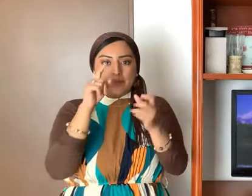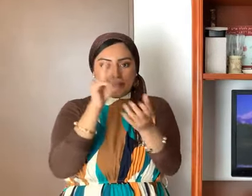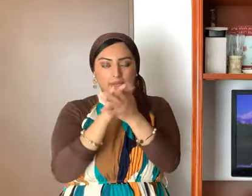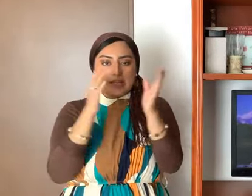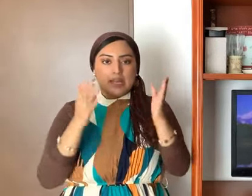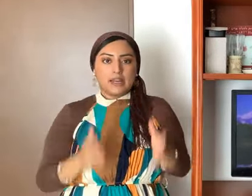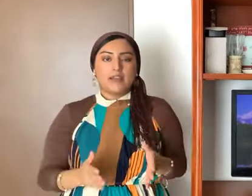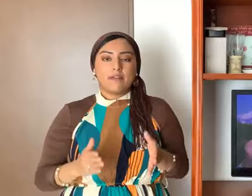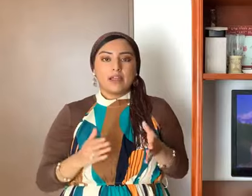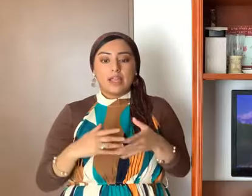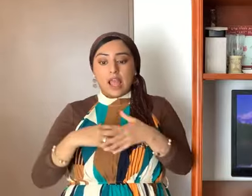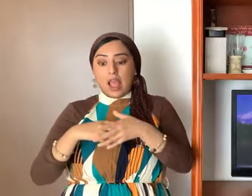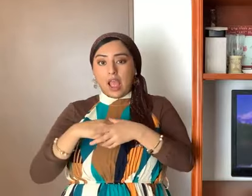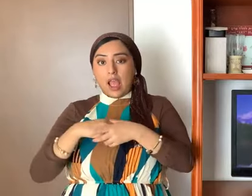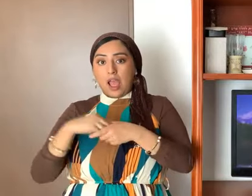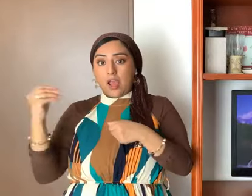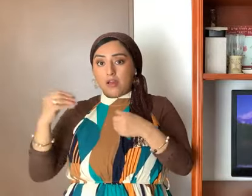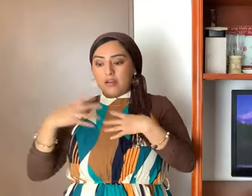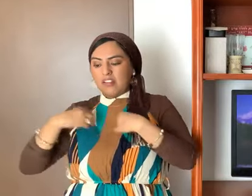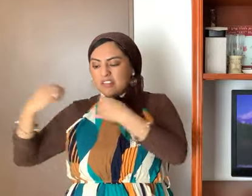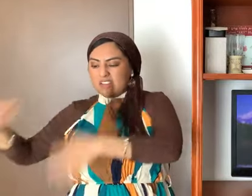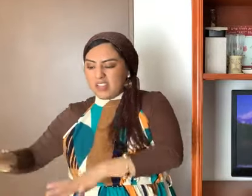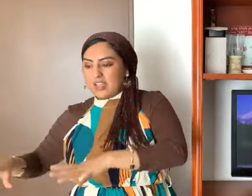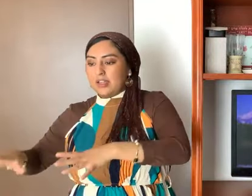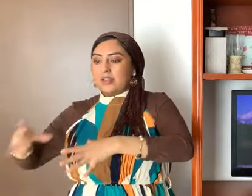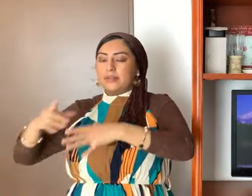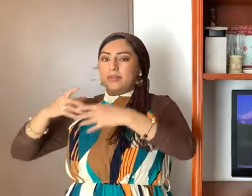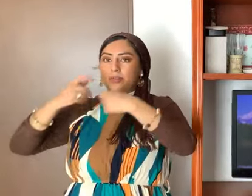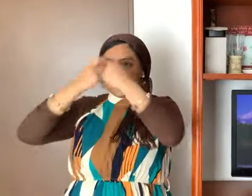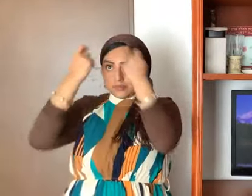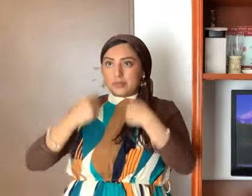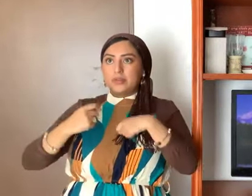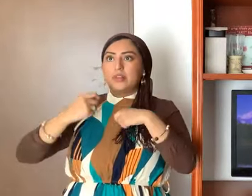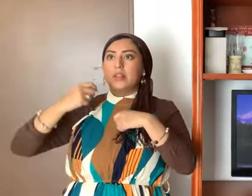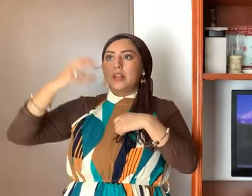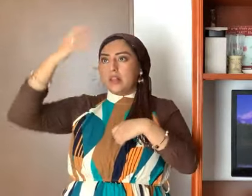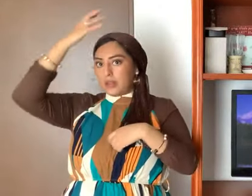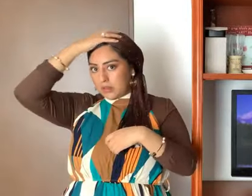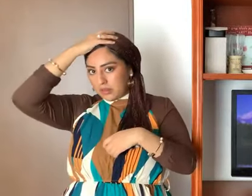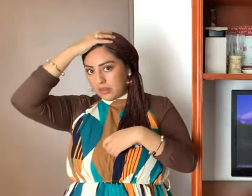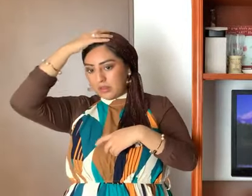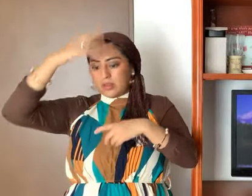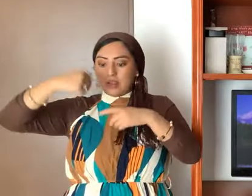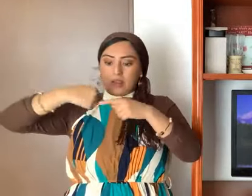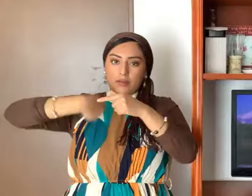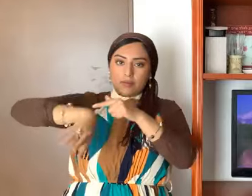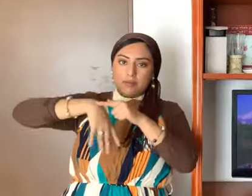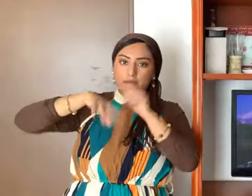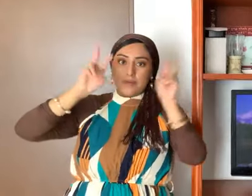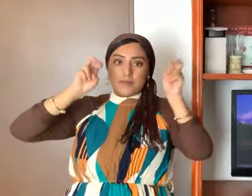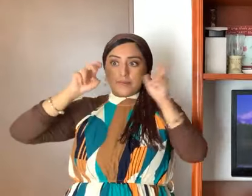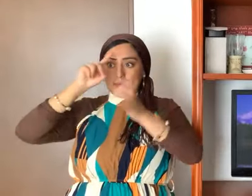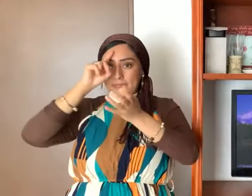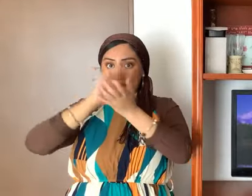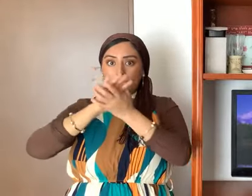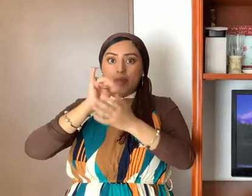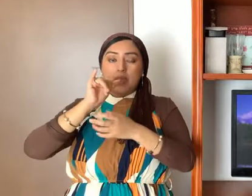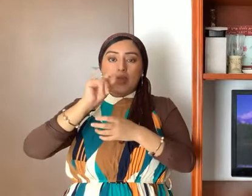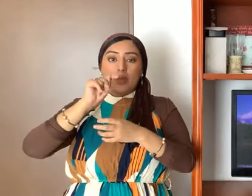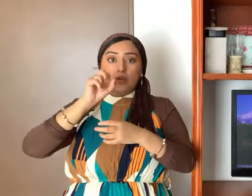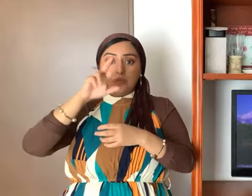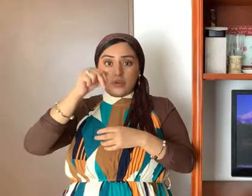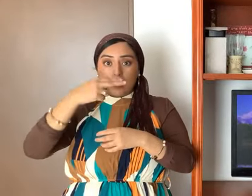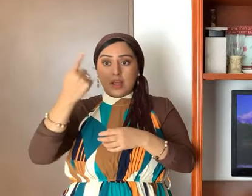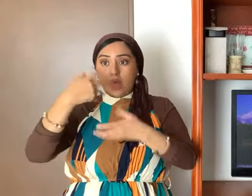creyentes. Quitan lo de afuera, se ponen el talit, se ponen la kipa, se ponen los tzitzit, dicen que empiezan a estudiar Torah, eso es la